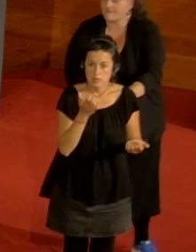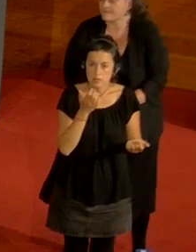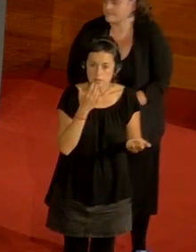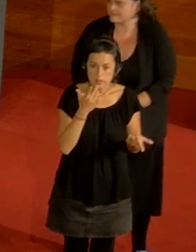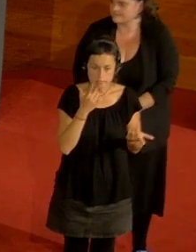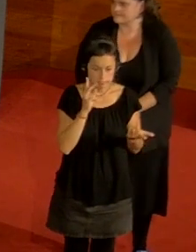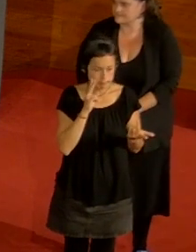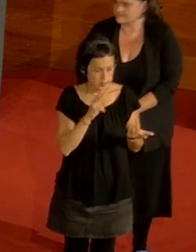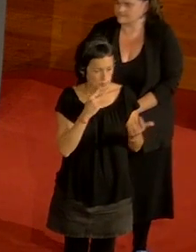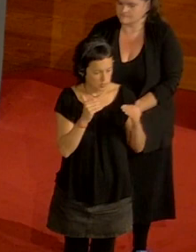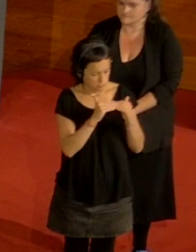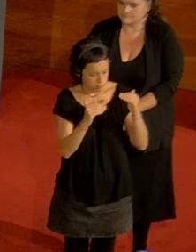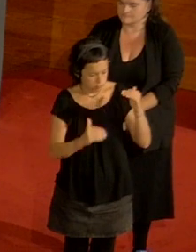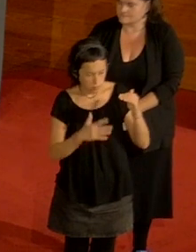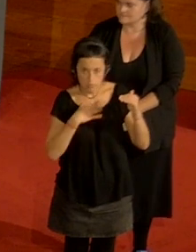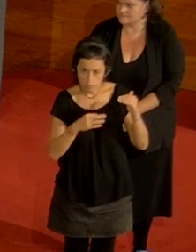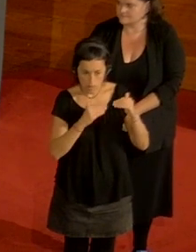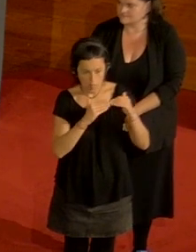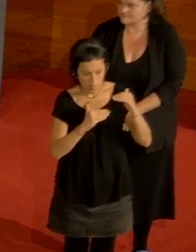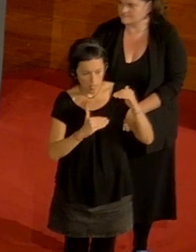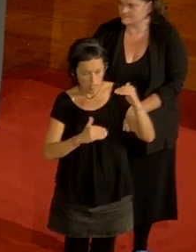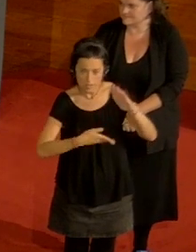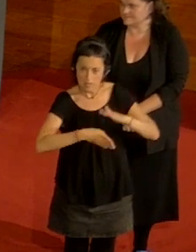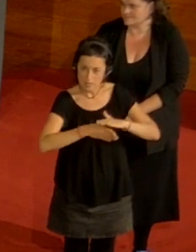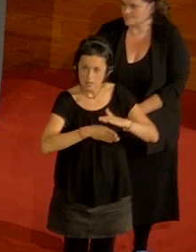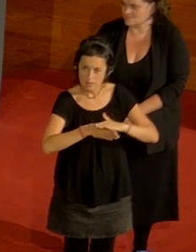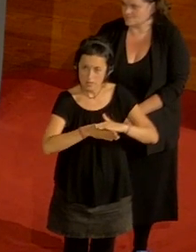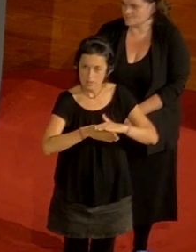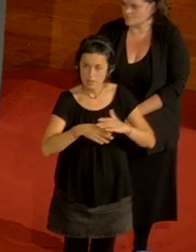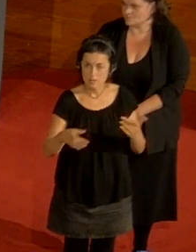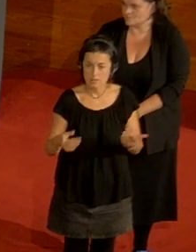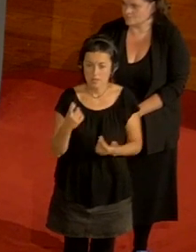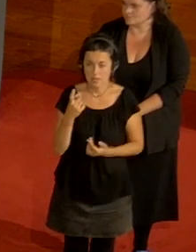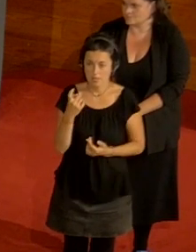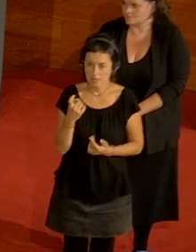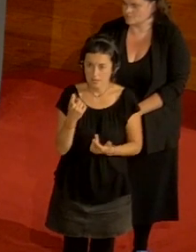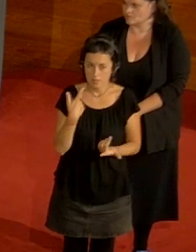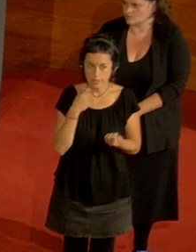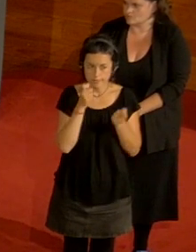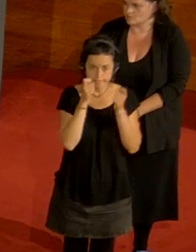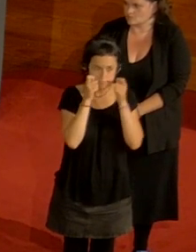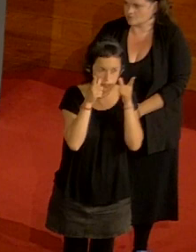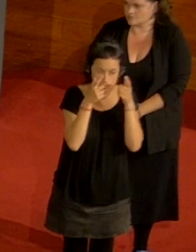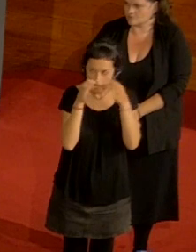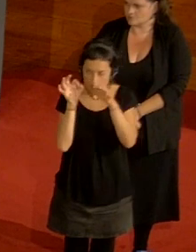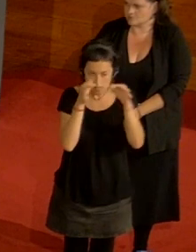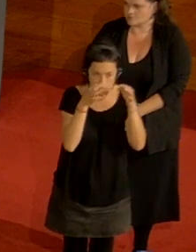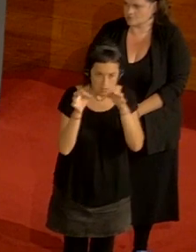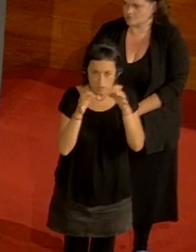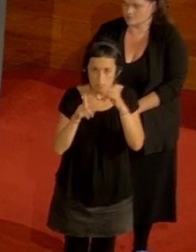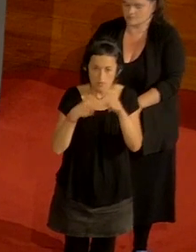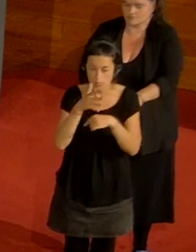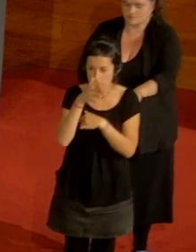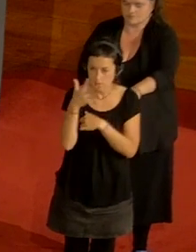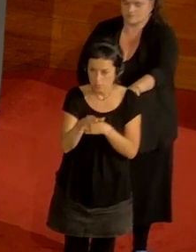desigualdades pueden estar perpetuando eh se requiere ese estar alerta para generar esa denuncia y esa